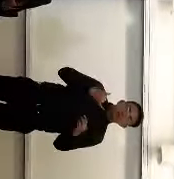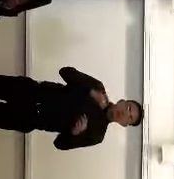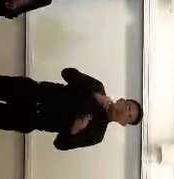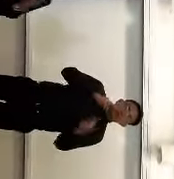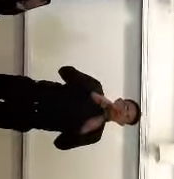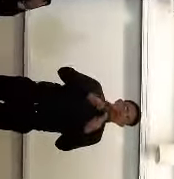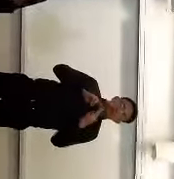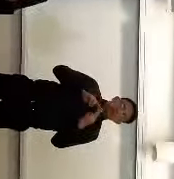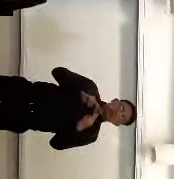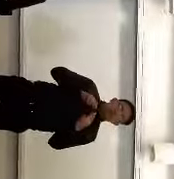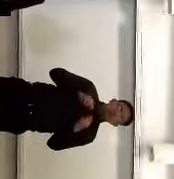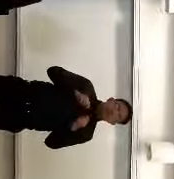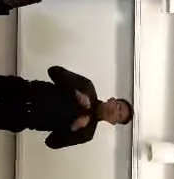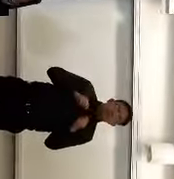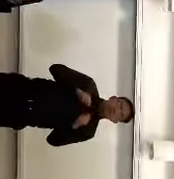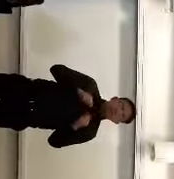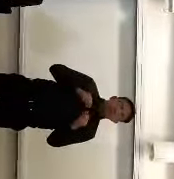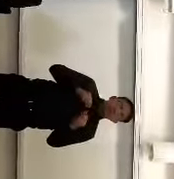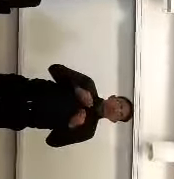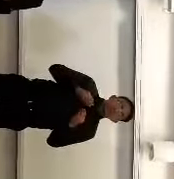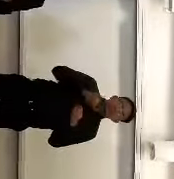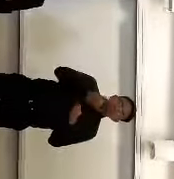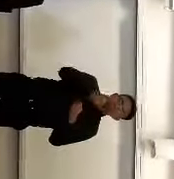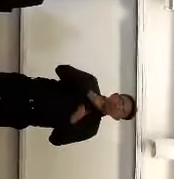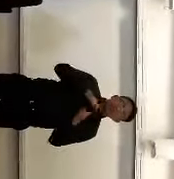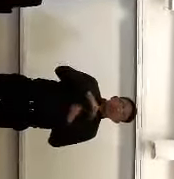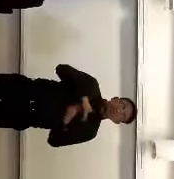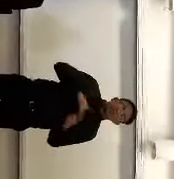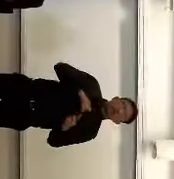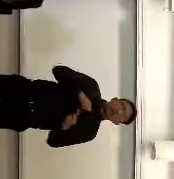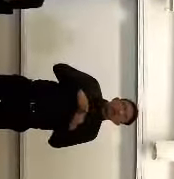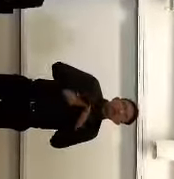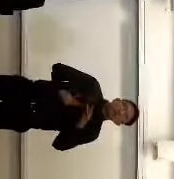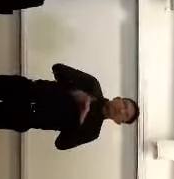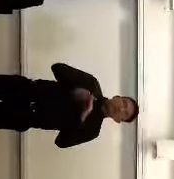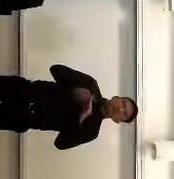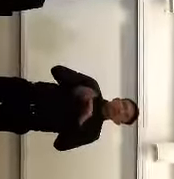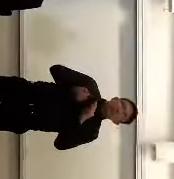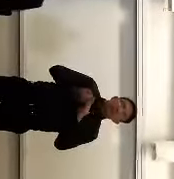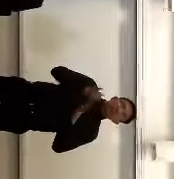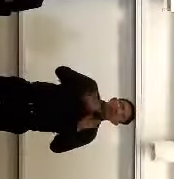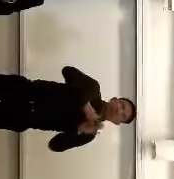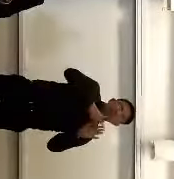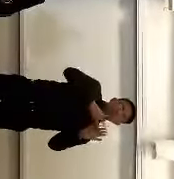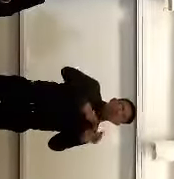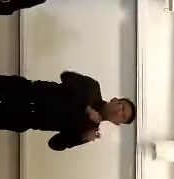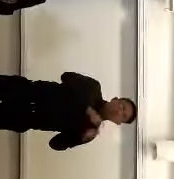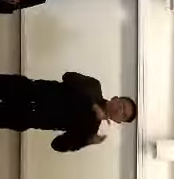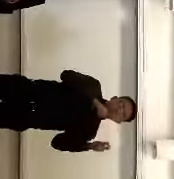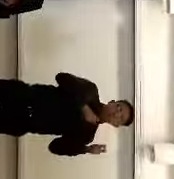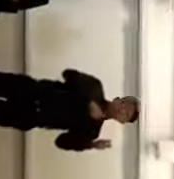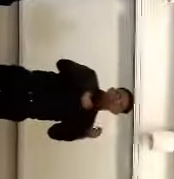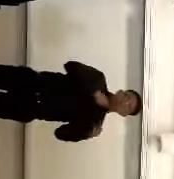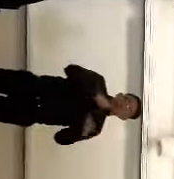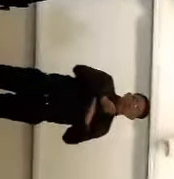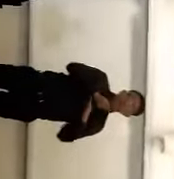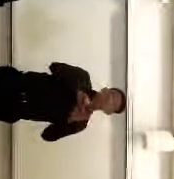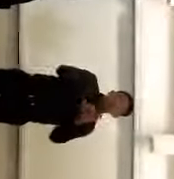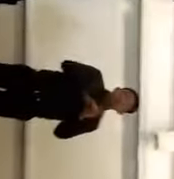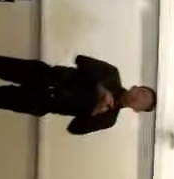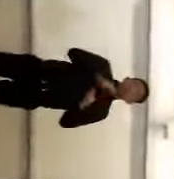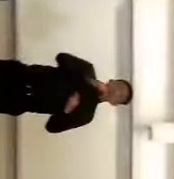el texto, conocen los hechos bajo los cuales se dio esta sentencia de la Corte Constitucional, en el cual tenemos una